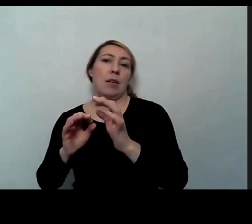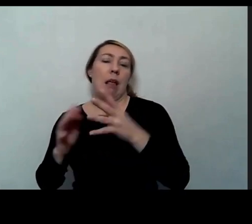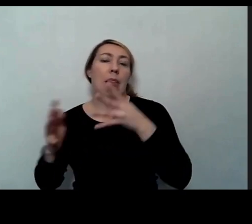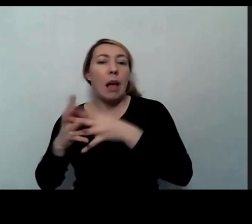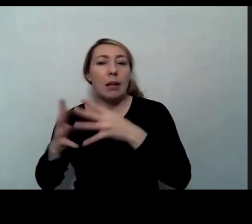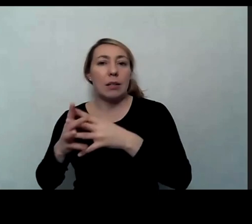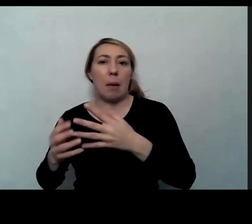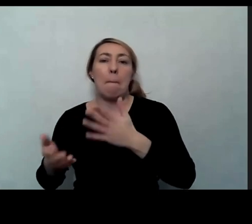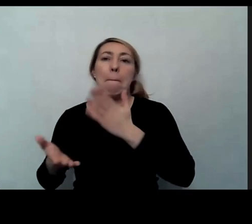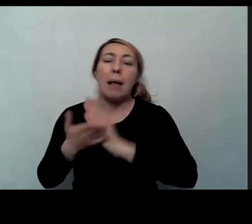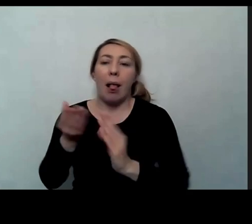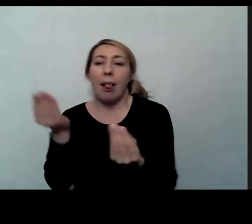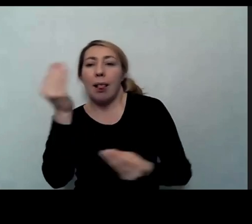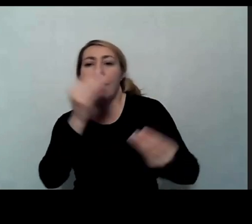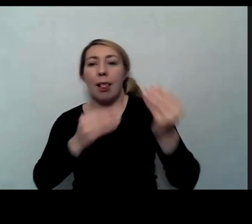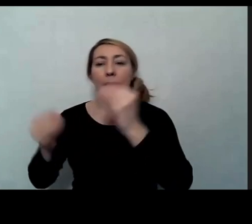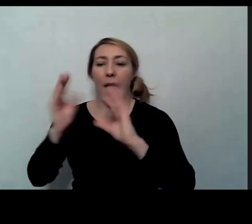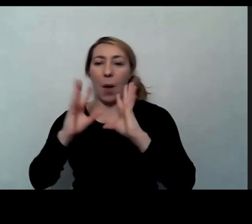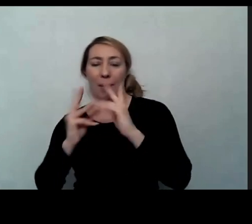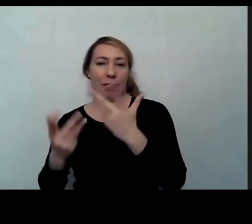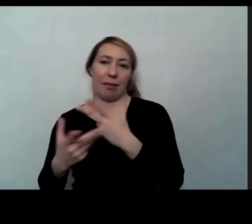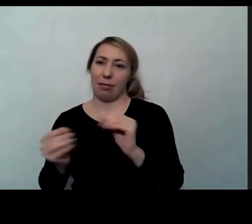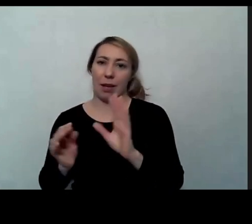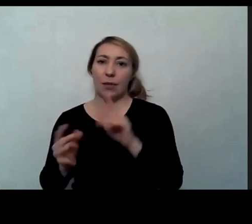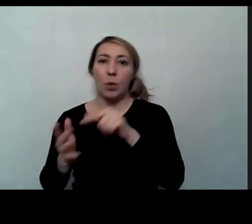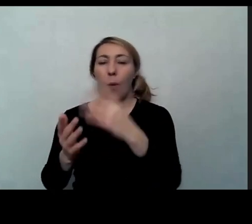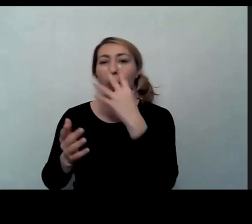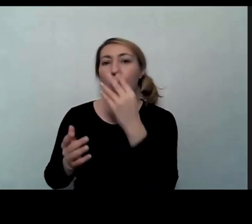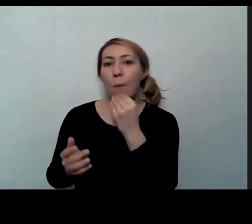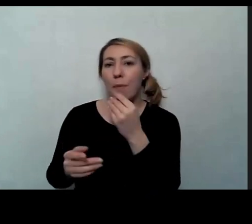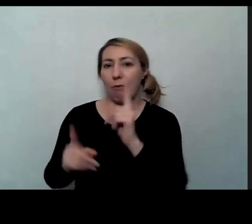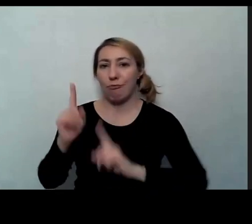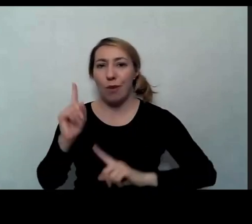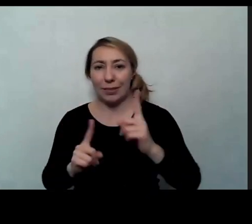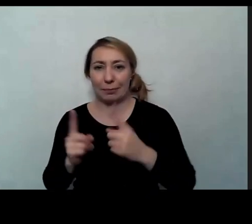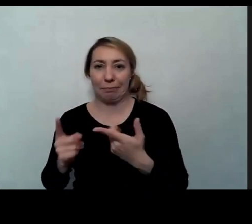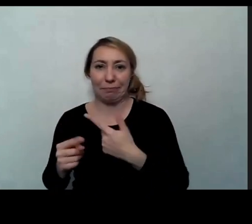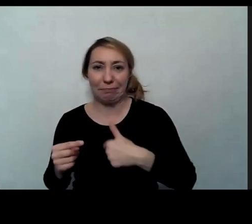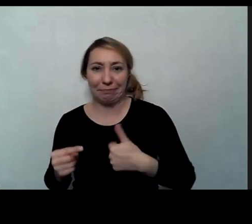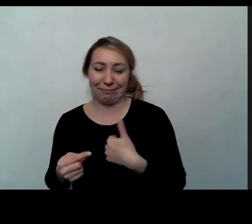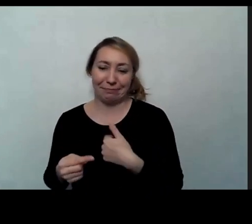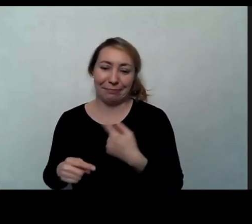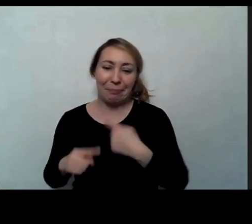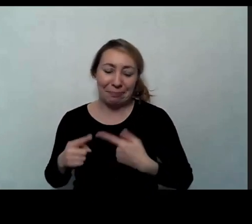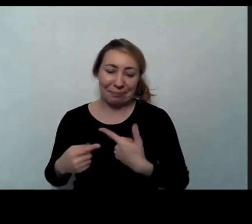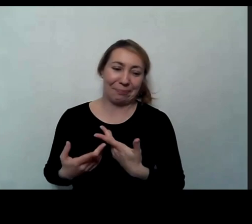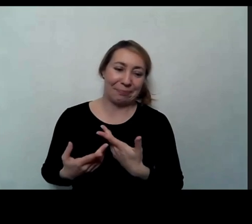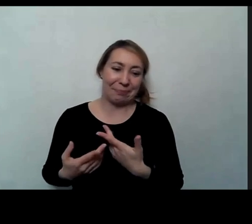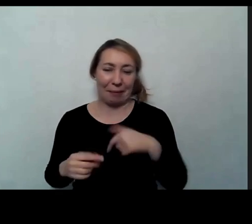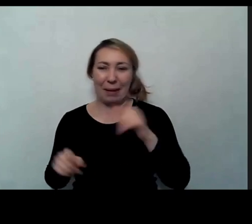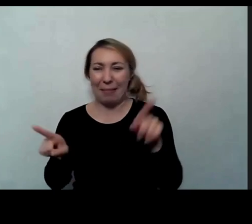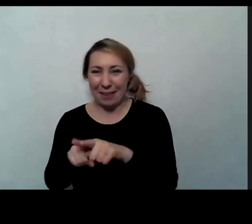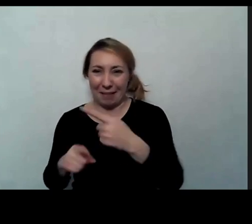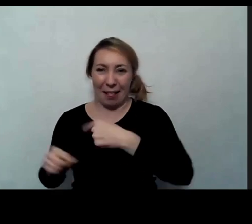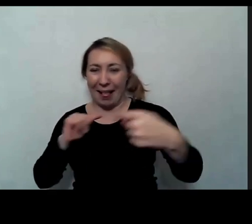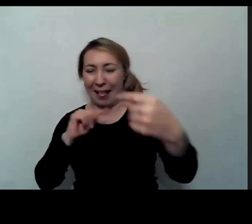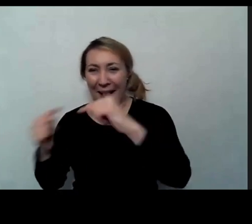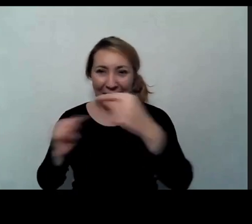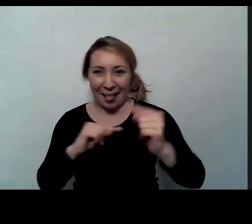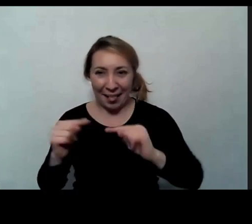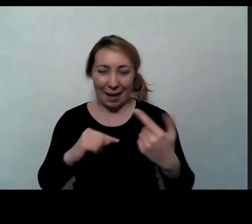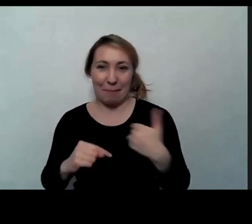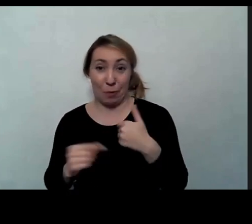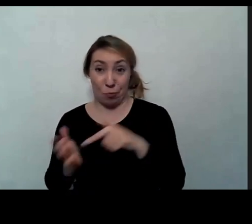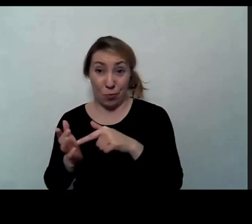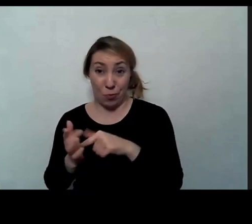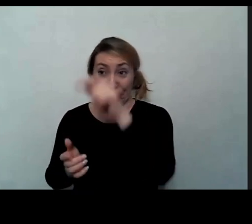zbędnych ozdobników. No i te ilustracje też czasami wzbudzały w nas kontrowersje. Dyskutowałyśmy nad tym, czy